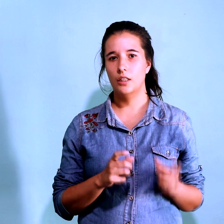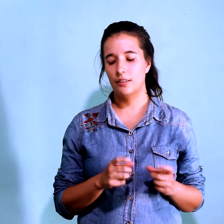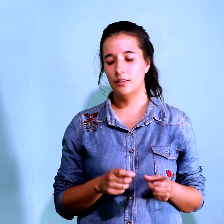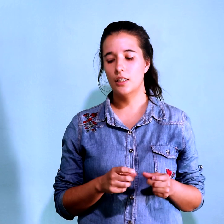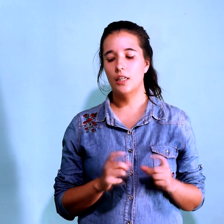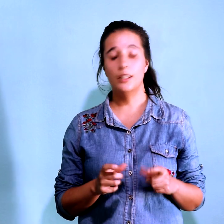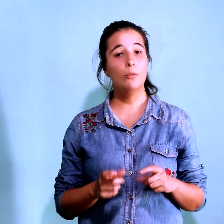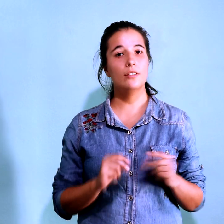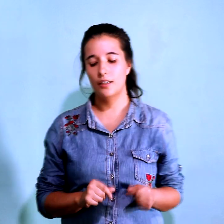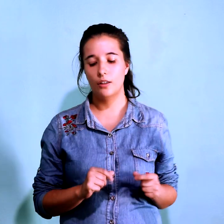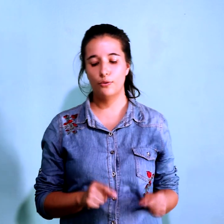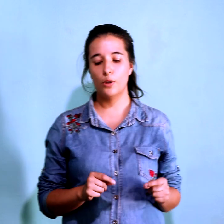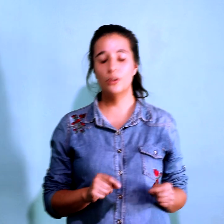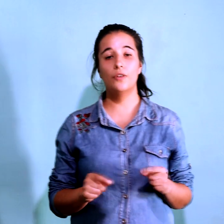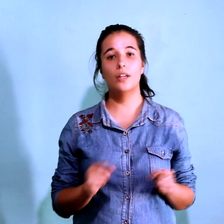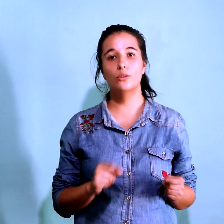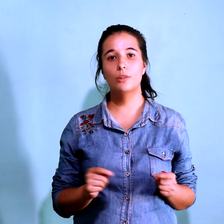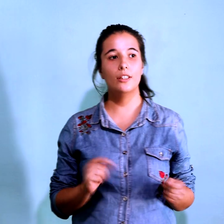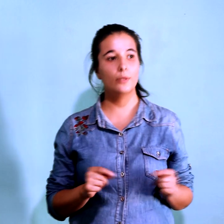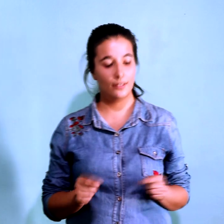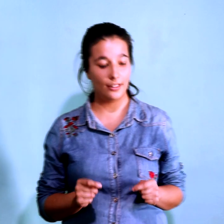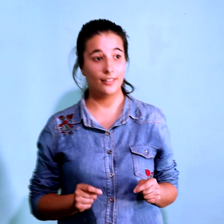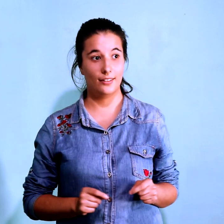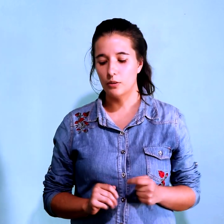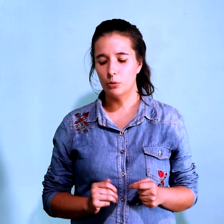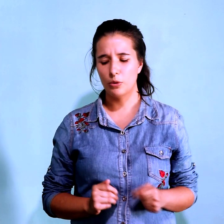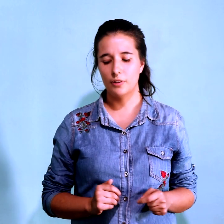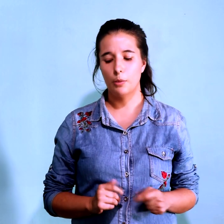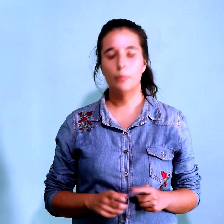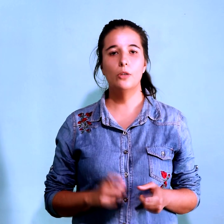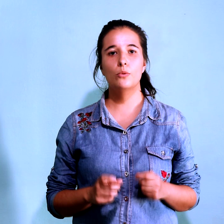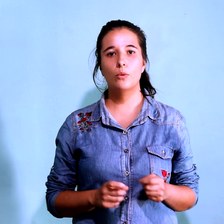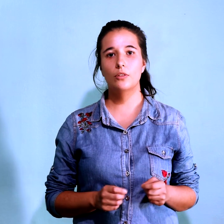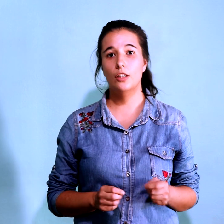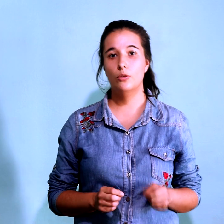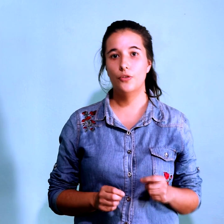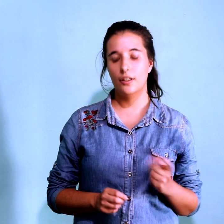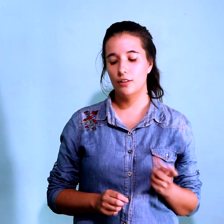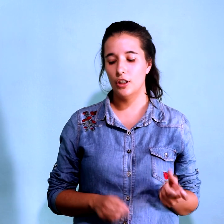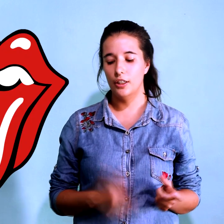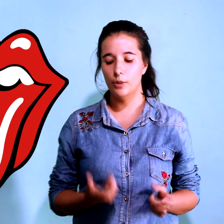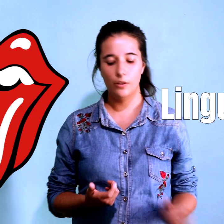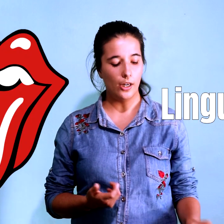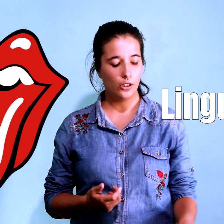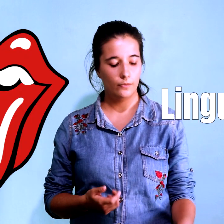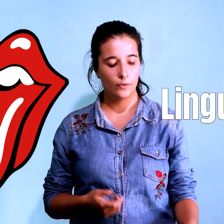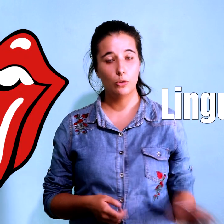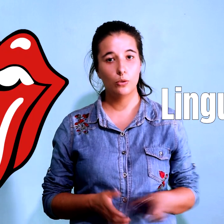a sigla Libras e a forma de falar sobre língua de sinais? Então vamos começar primeiro com o conceito, diferença de língua e linguagem. Vamos